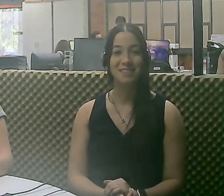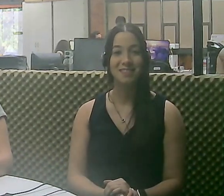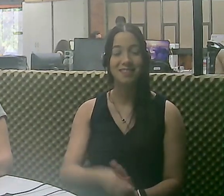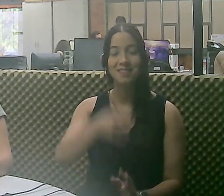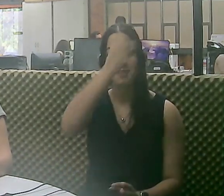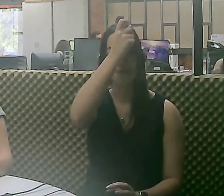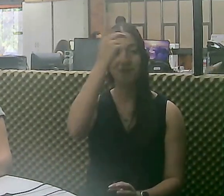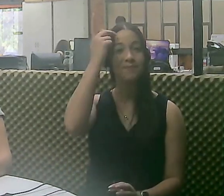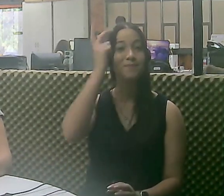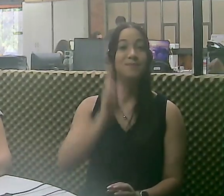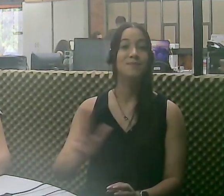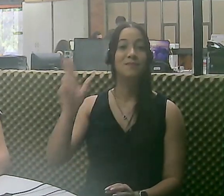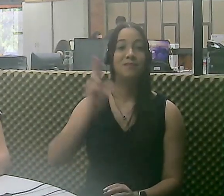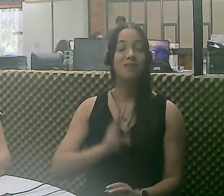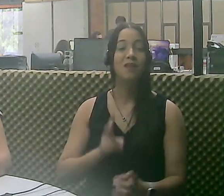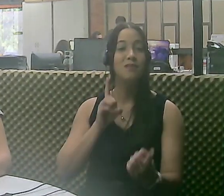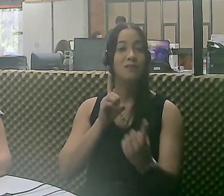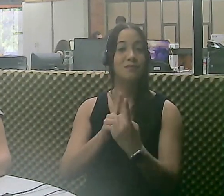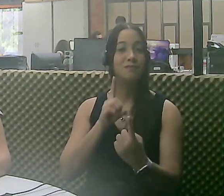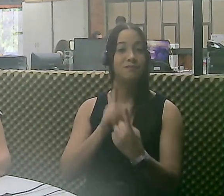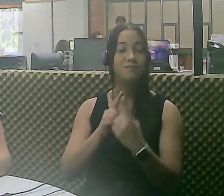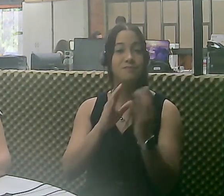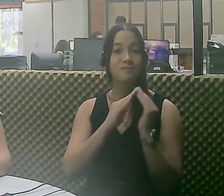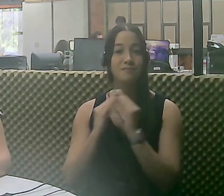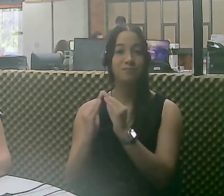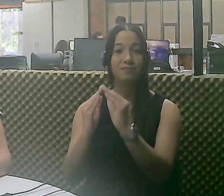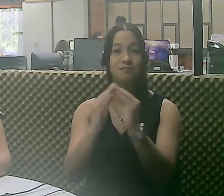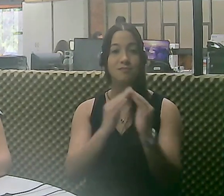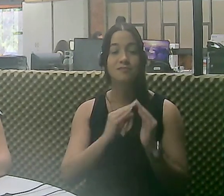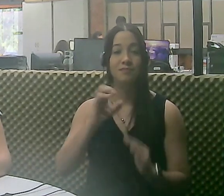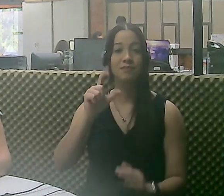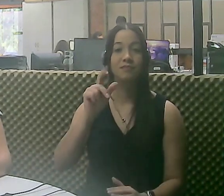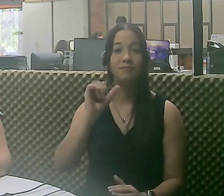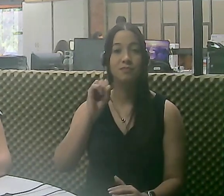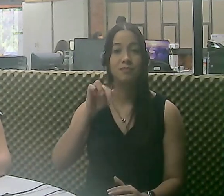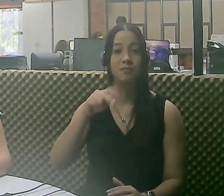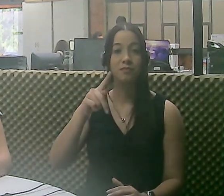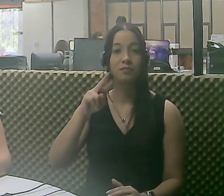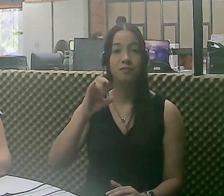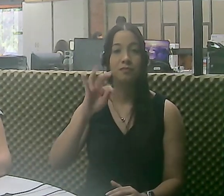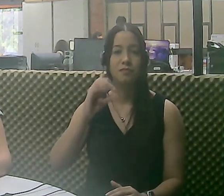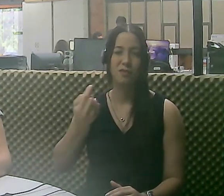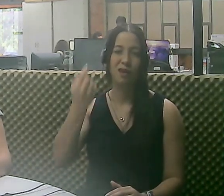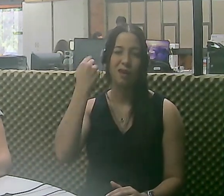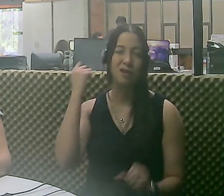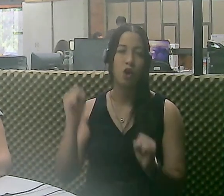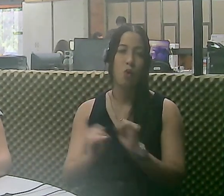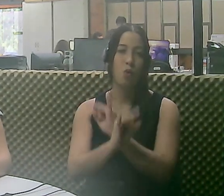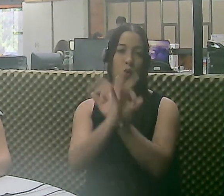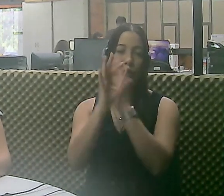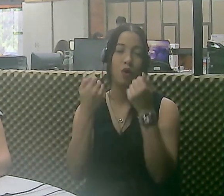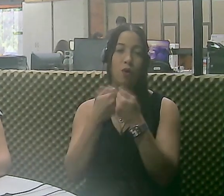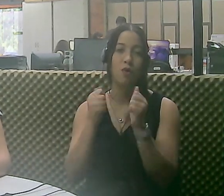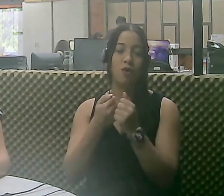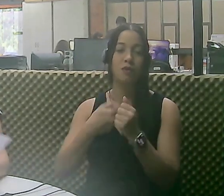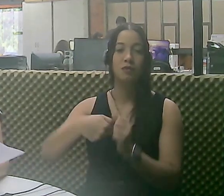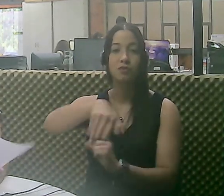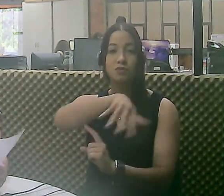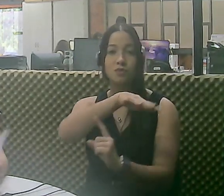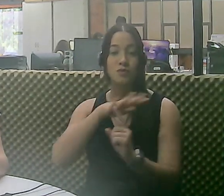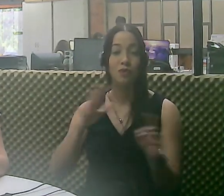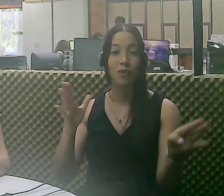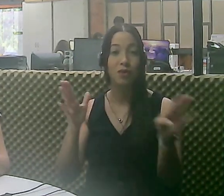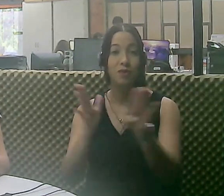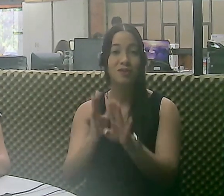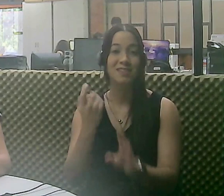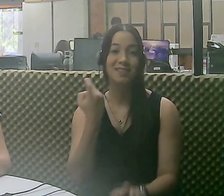A Prefeitura de Uberlândia segue atendendo os moradores do bairro Elisson Prieto, antigo Glória, por meio do busão social. Até